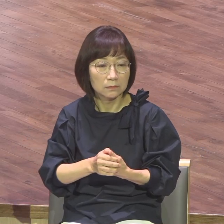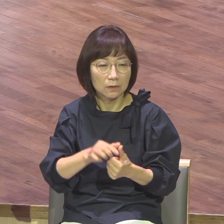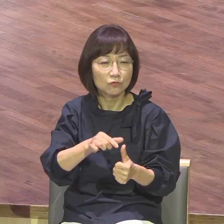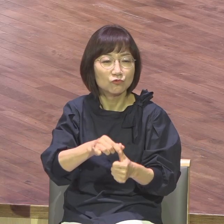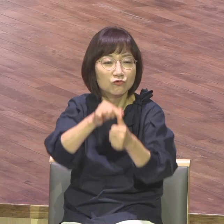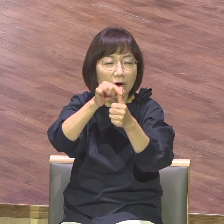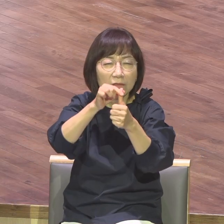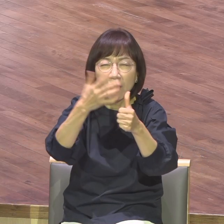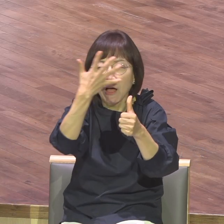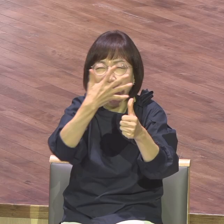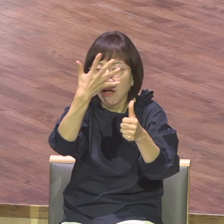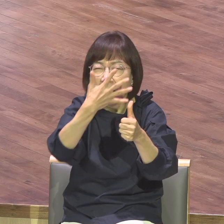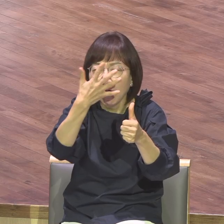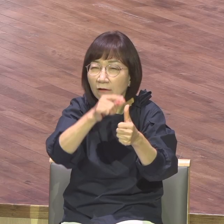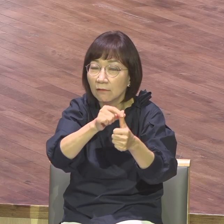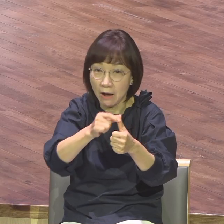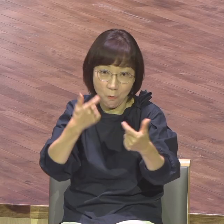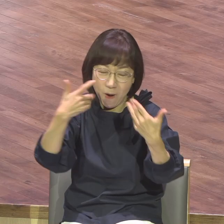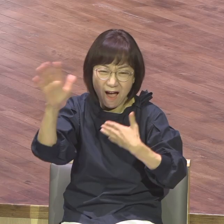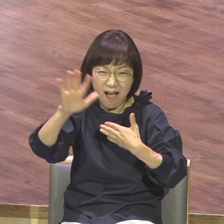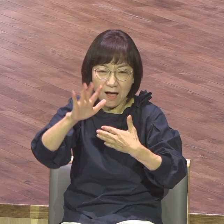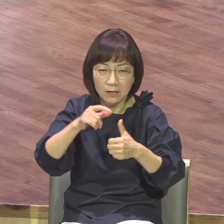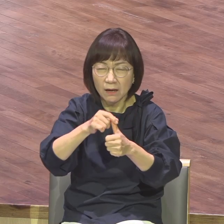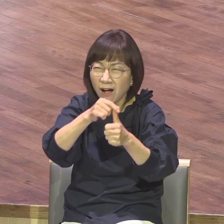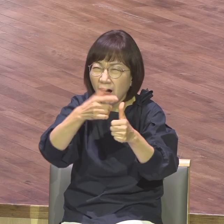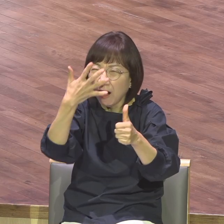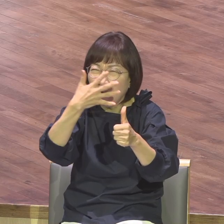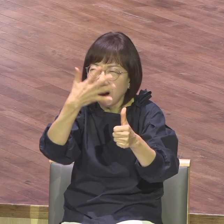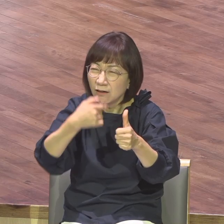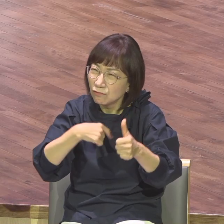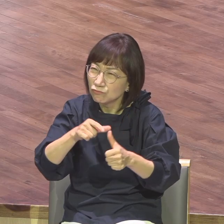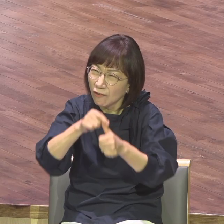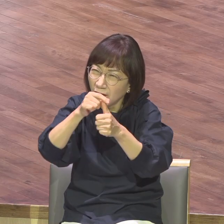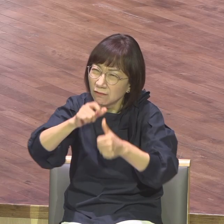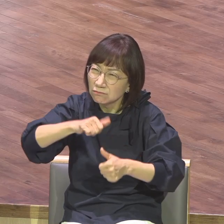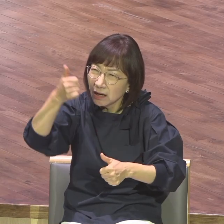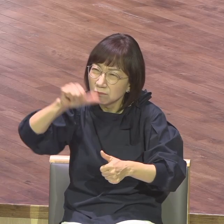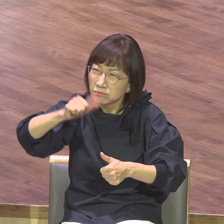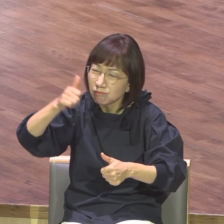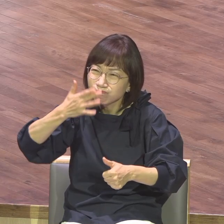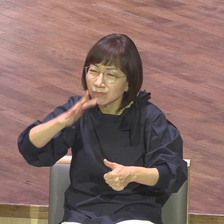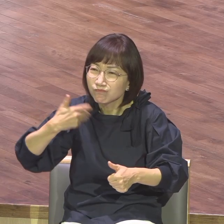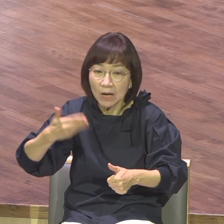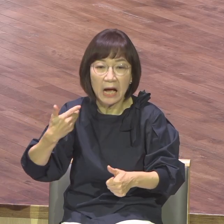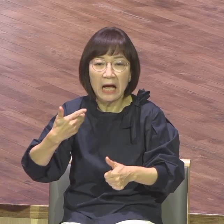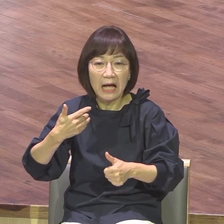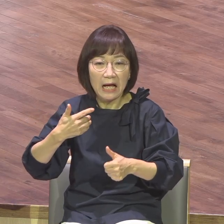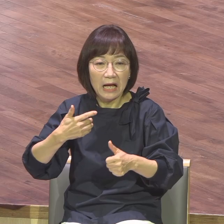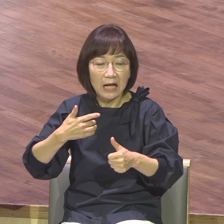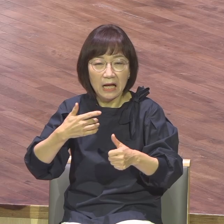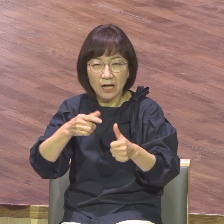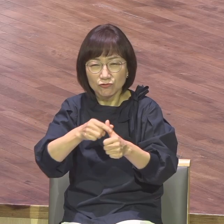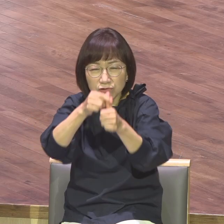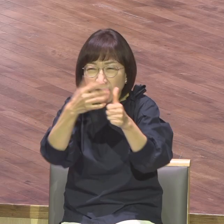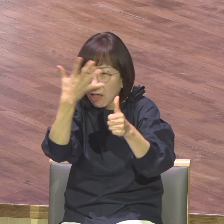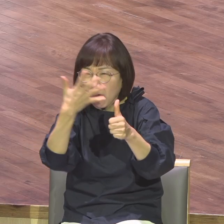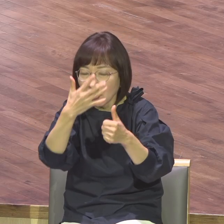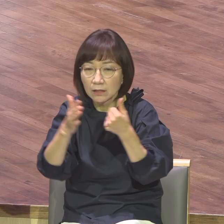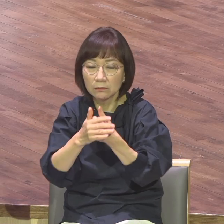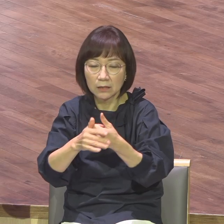구원이 흔들리서 그래요. 구원받았다는 구원의 확신 이 흔들리니까 다 흔들리죠.